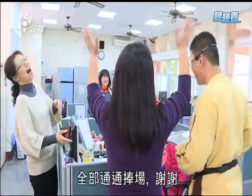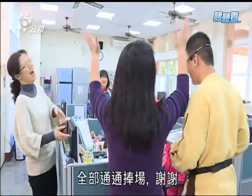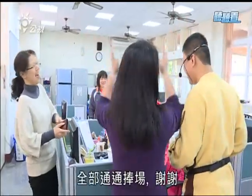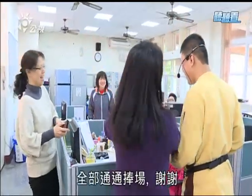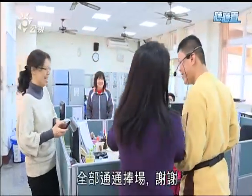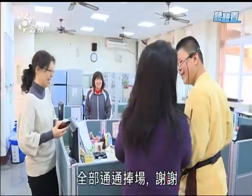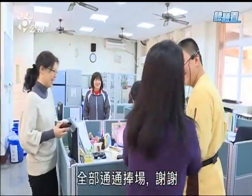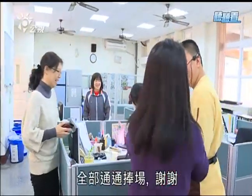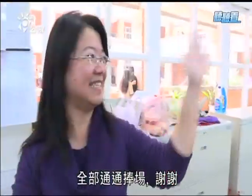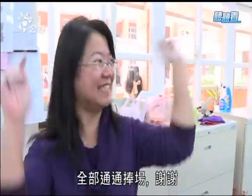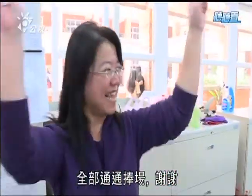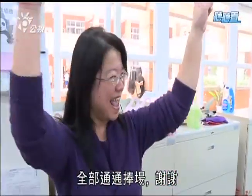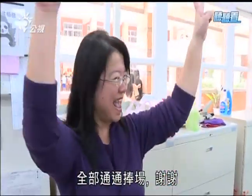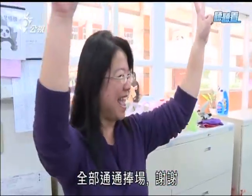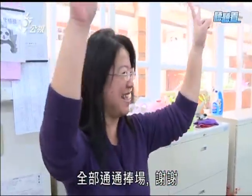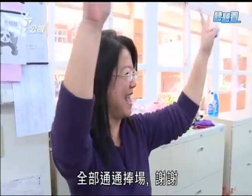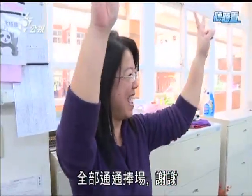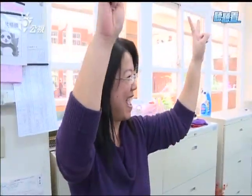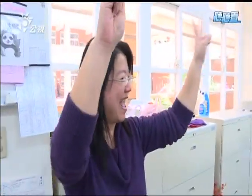都捧场，谢谢。